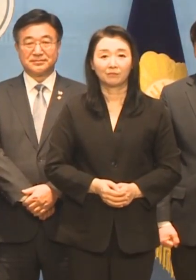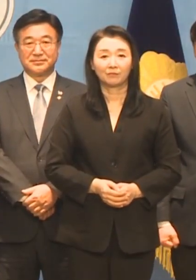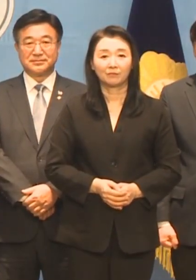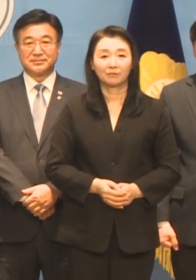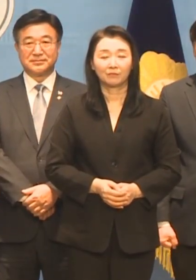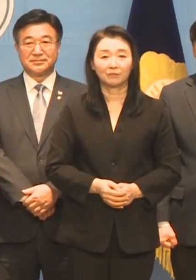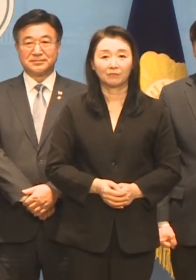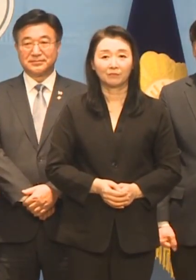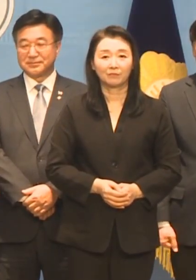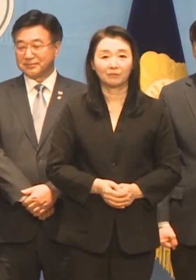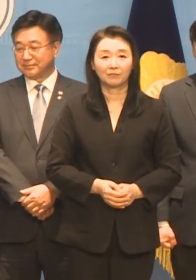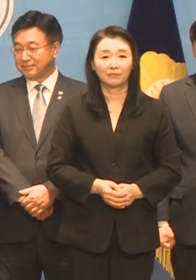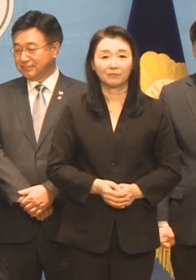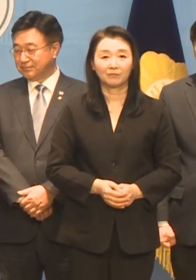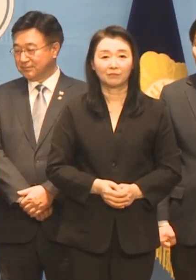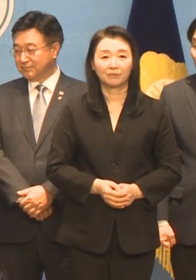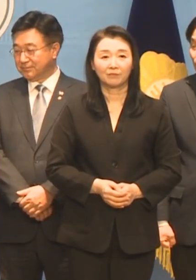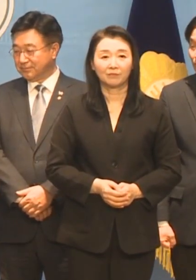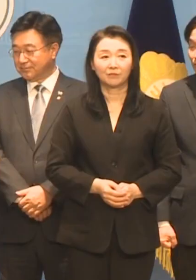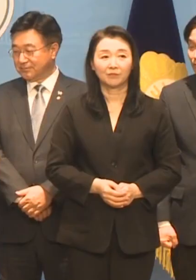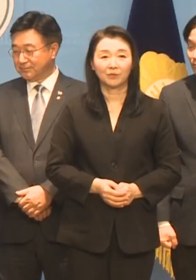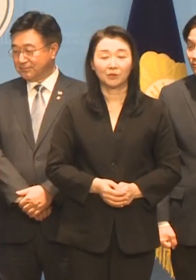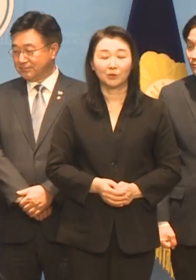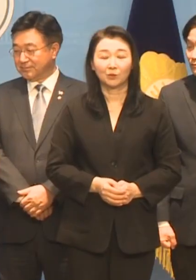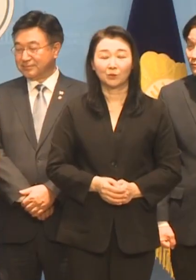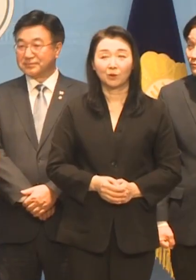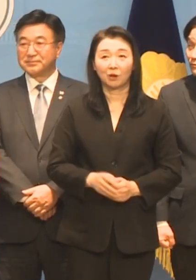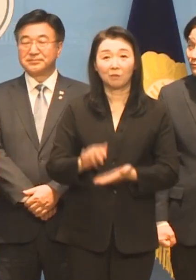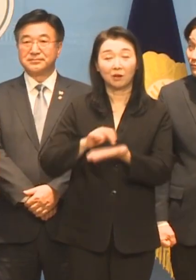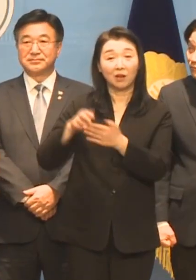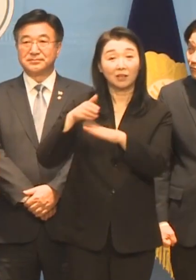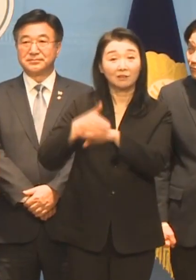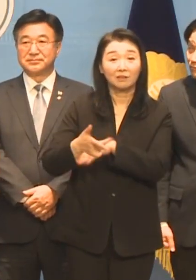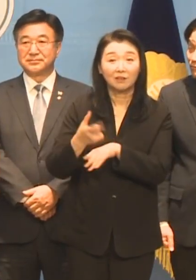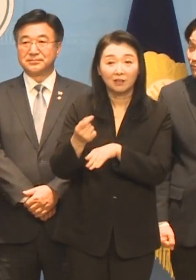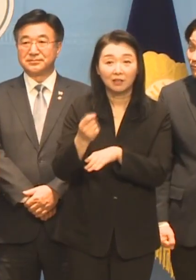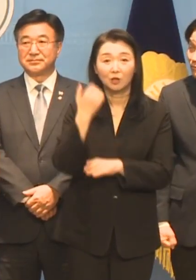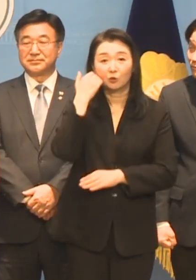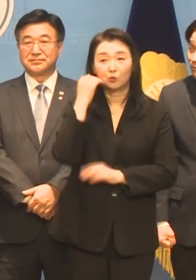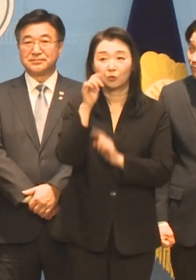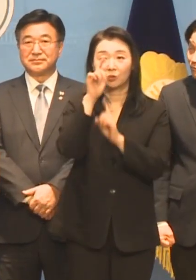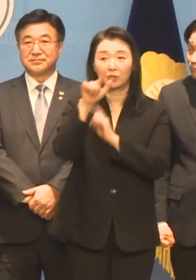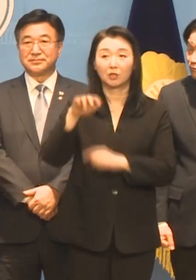그리고 연락이 좀 늦어버렸던 것 같은데 우리 이소영